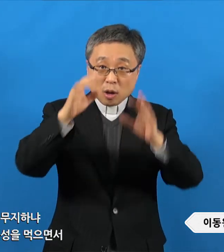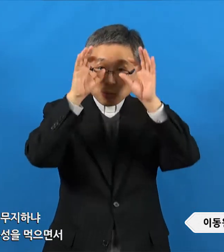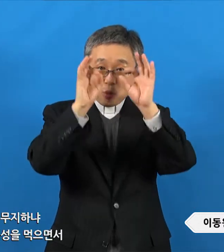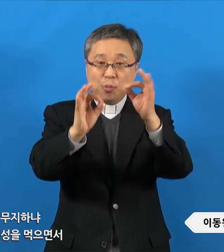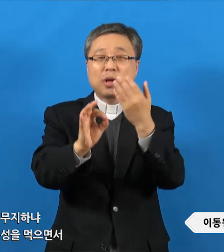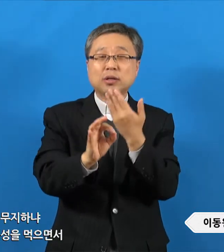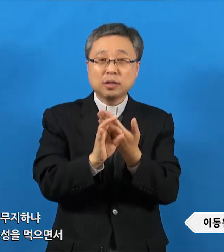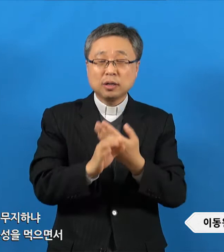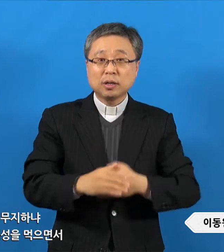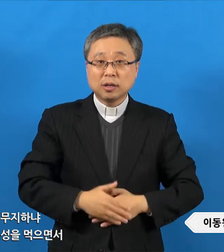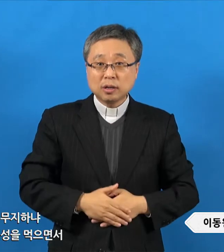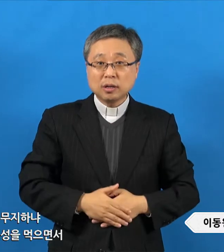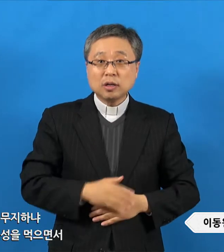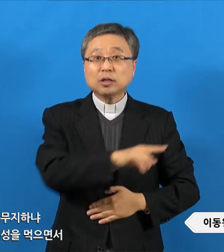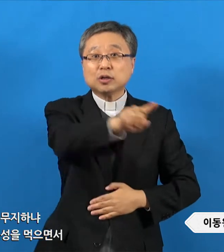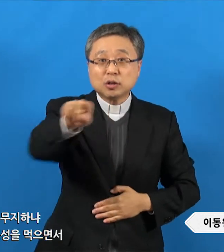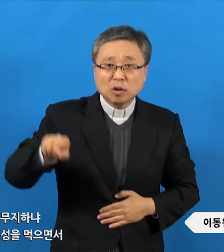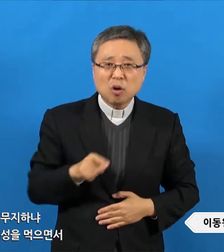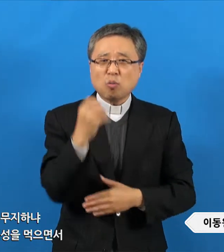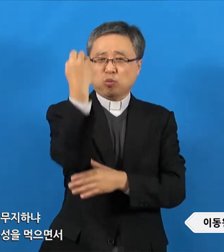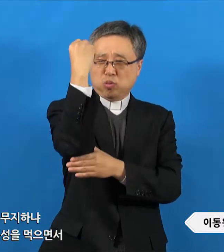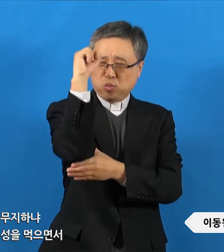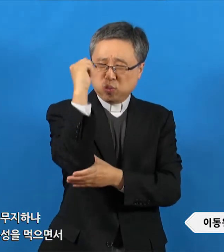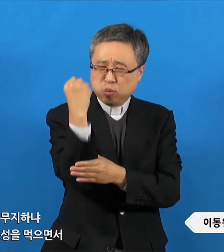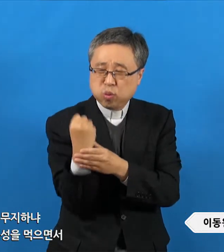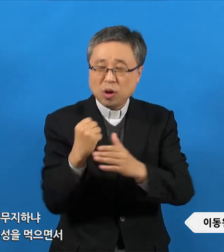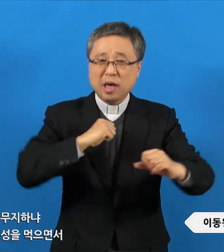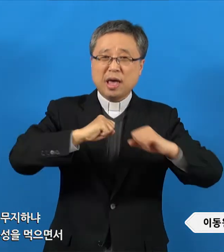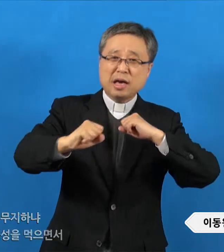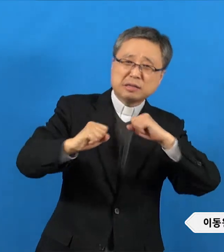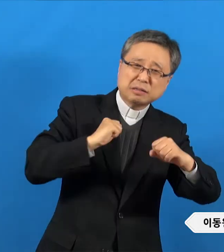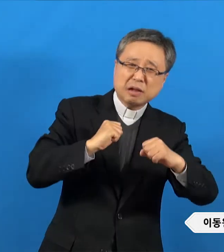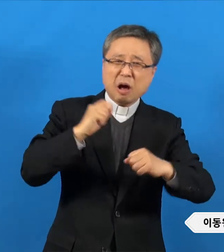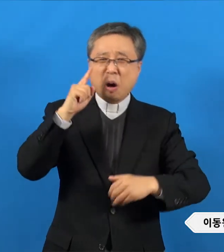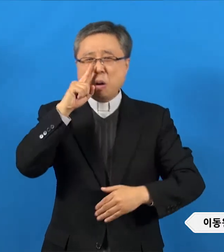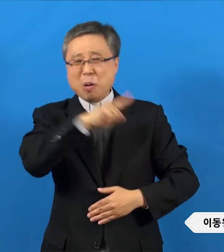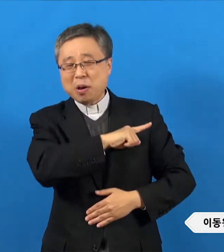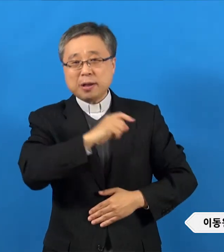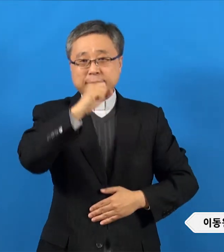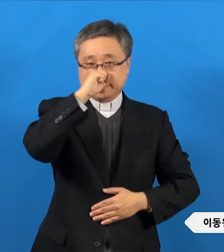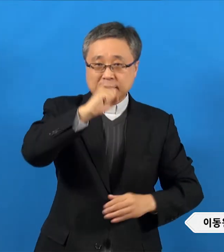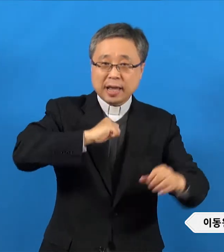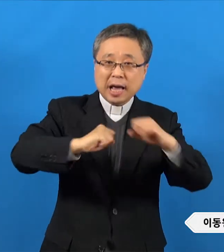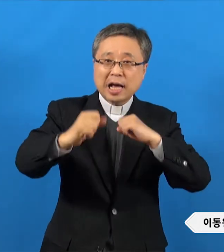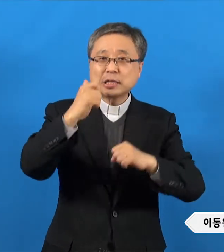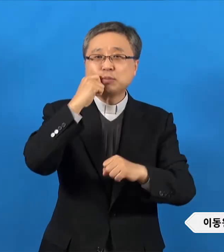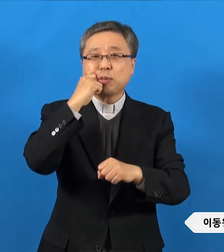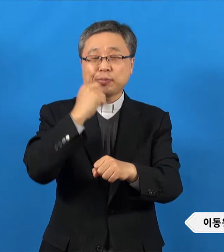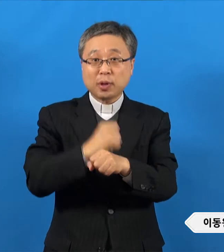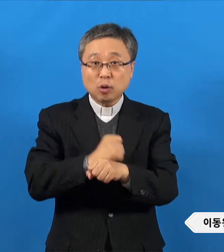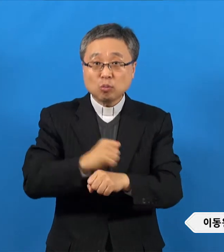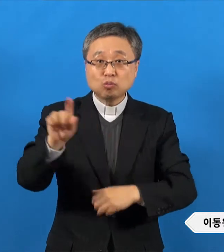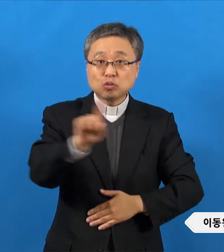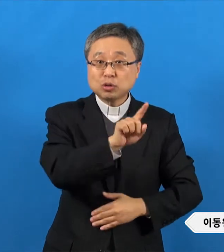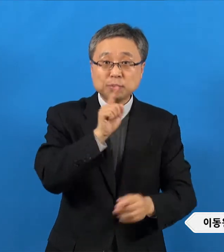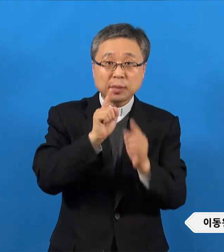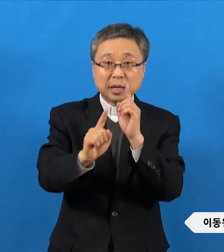보시면 자, 그들은 부패하고 그 행실은 가증하고 선을 행하지 못한다. 이게 무슨 얘기냐면